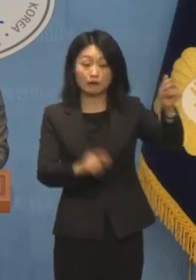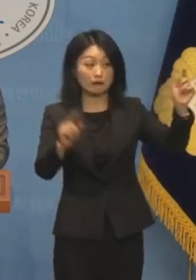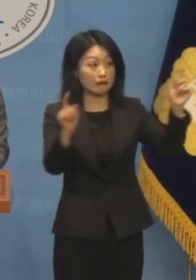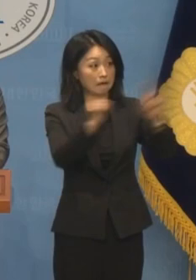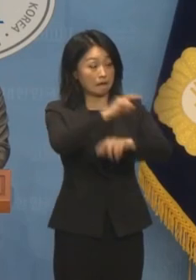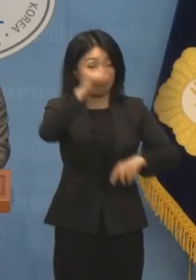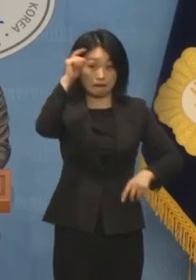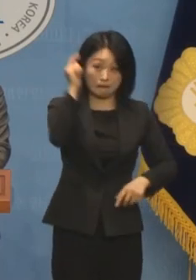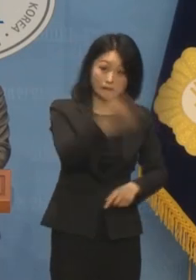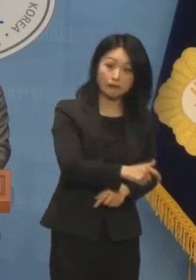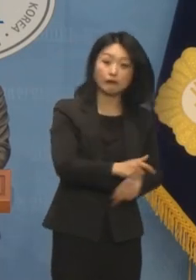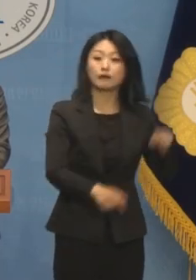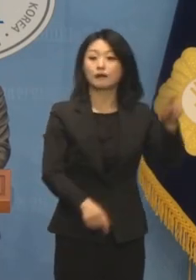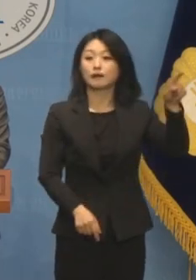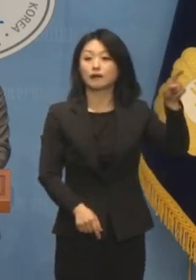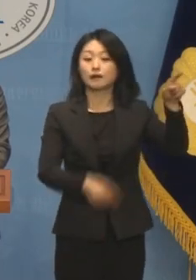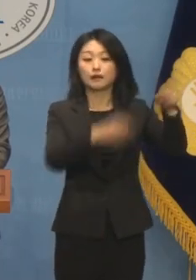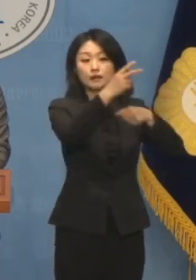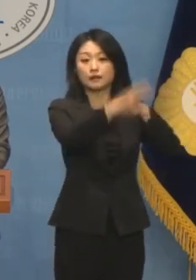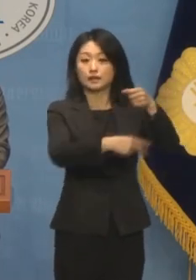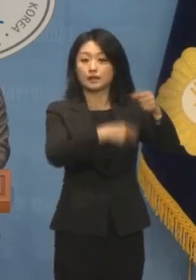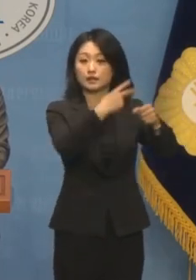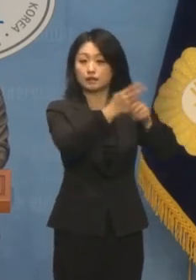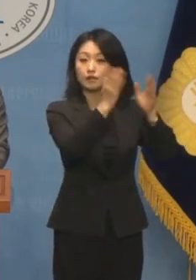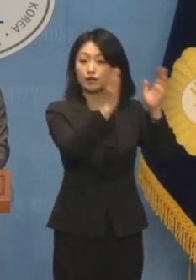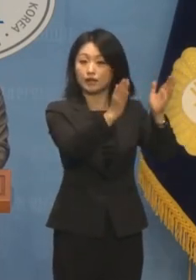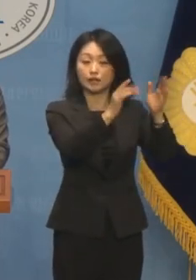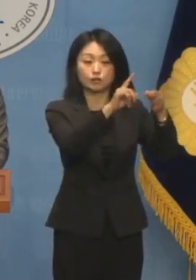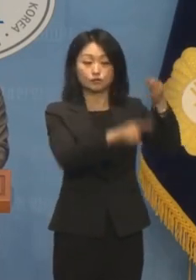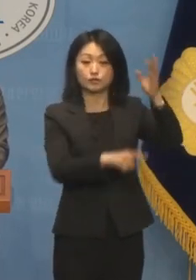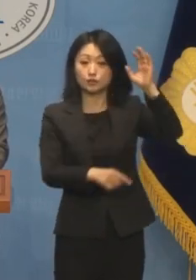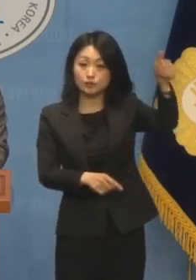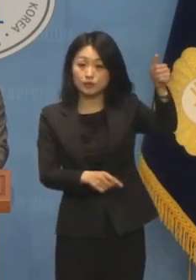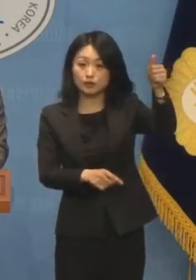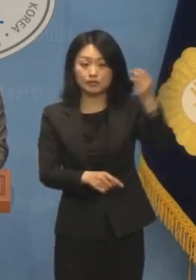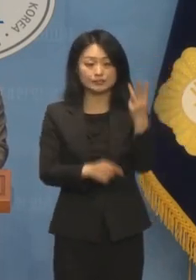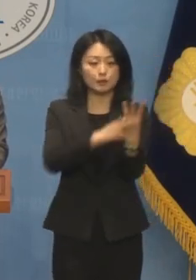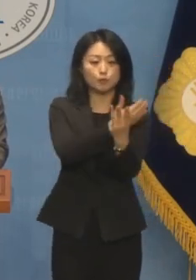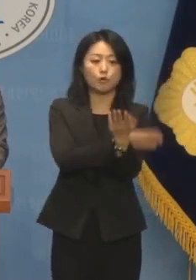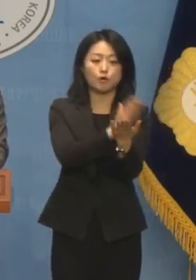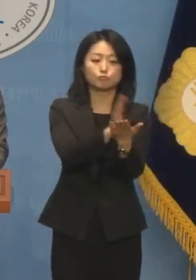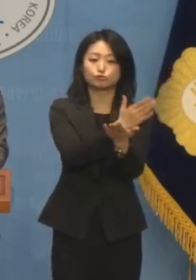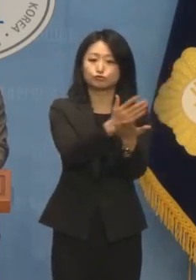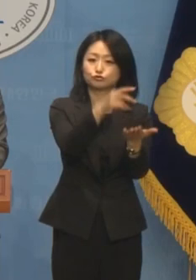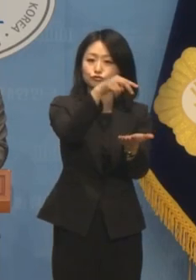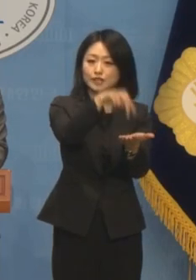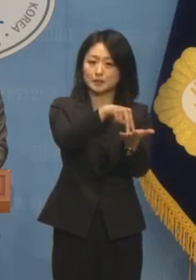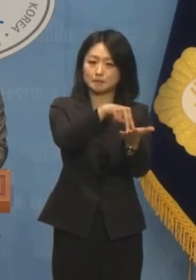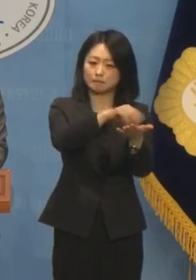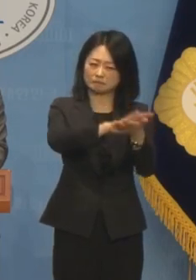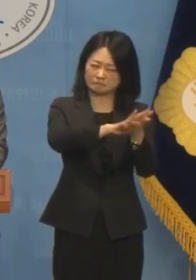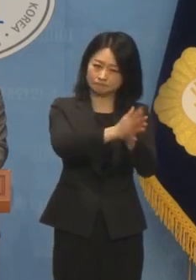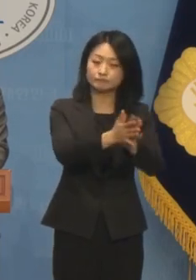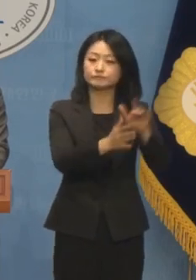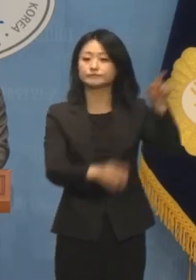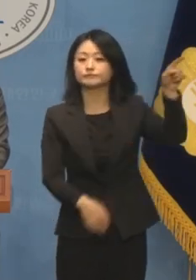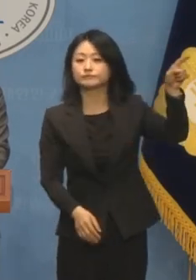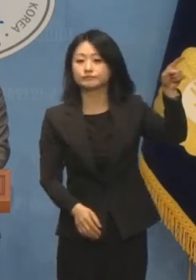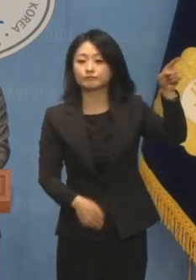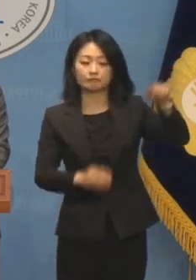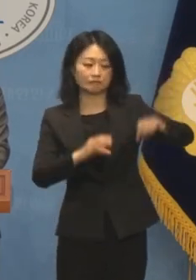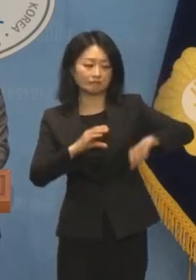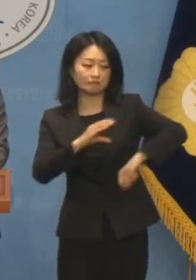있습니다. 지난 2년 윤석열 대통령은 삼권 분립의 헌정 질서를 유린하며